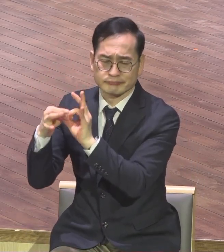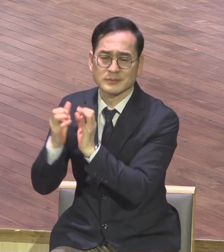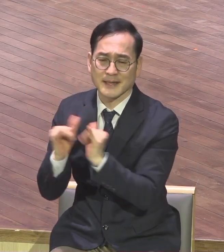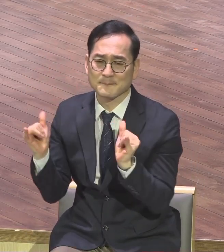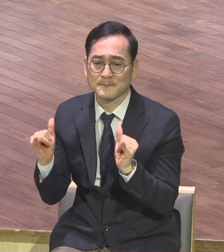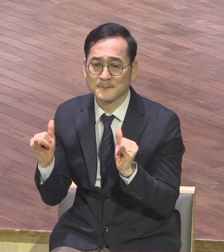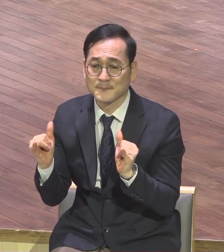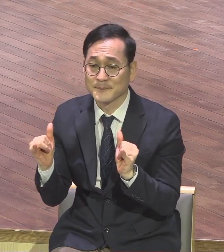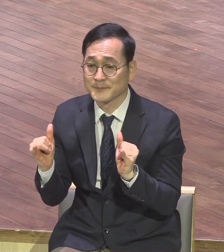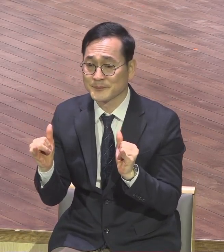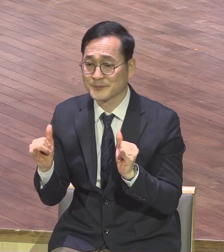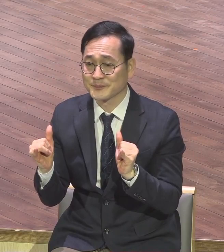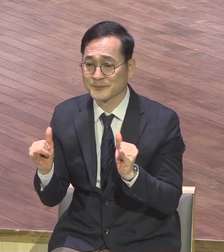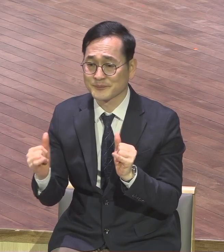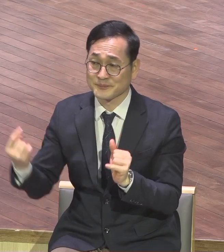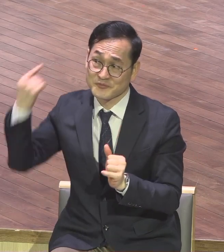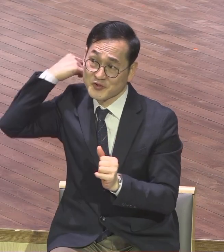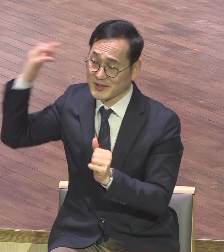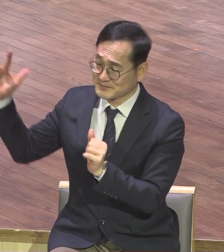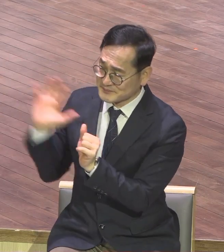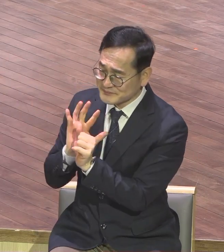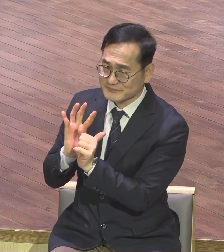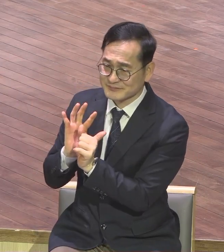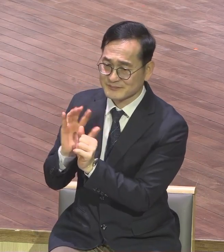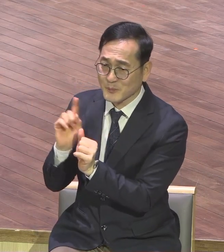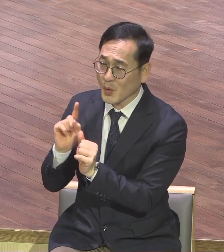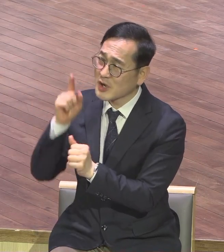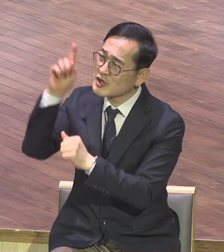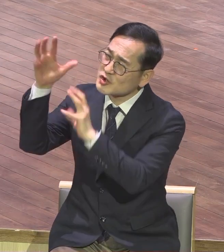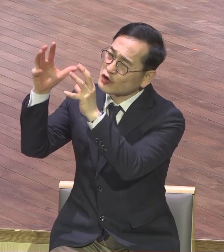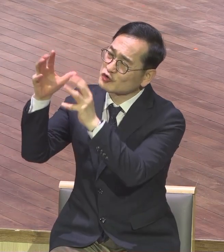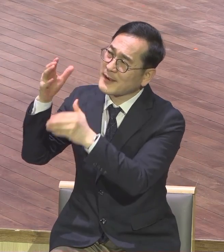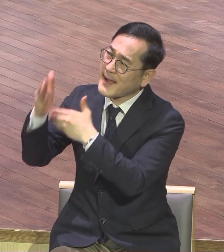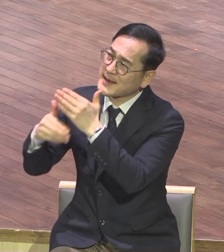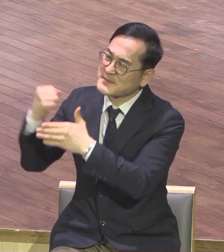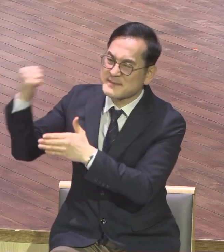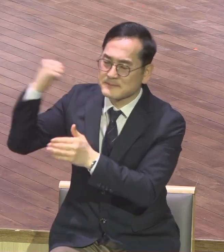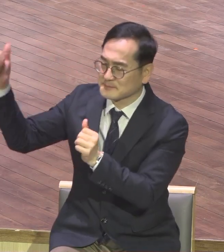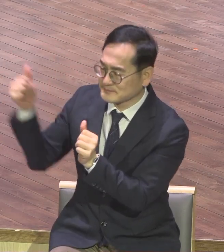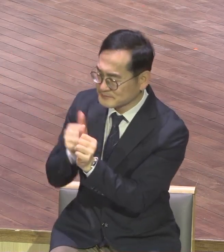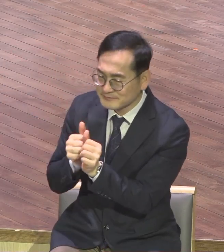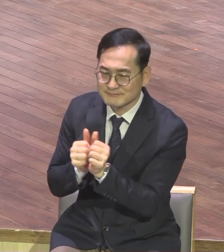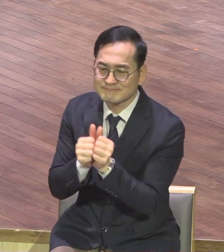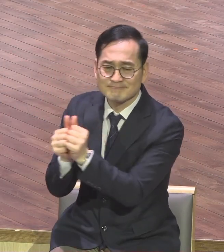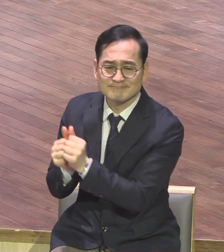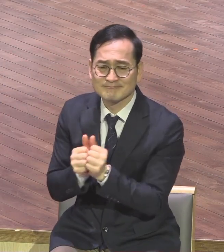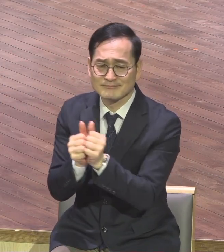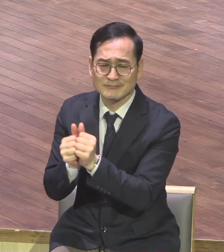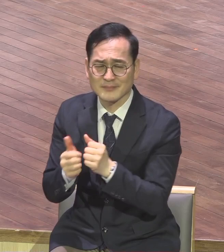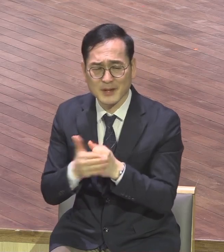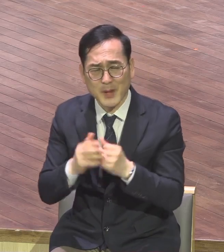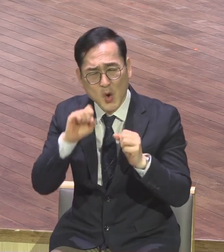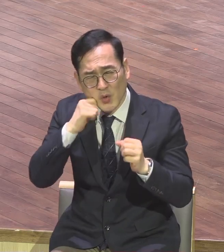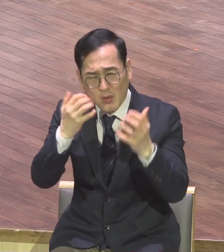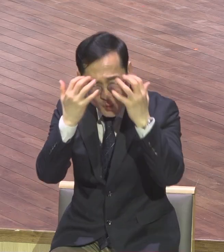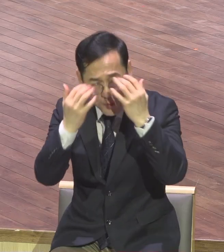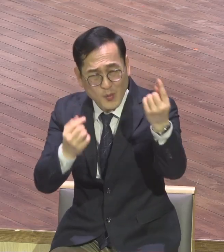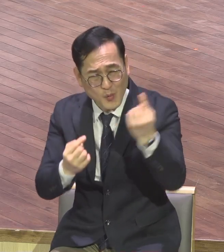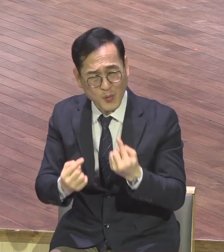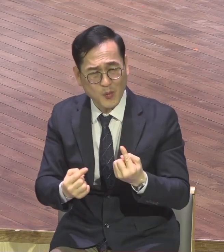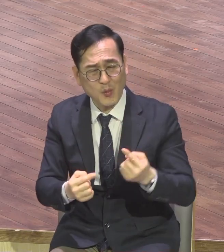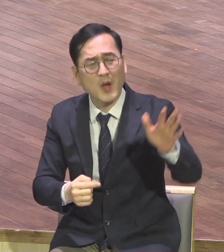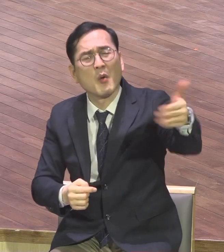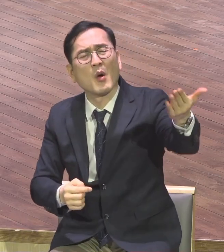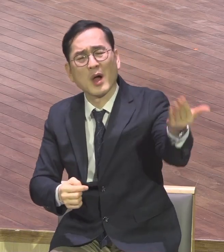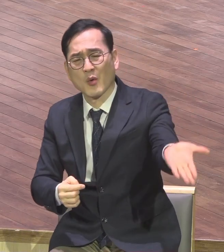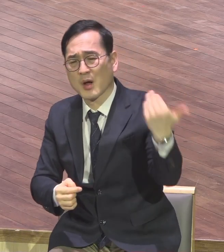하고 싶어. 나의 배경, 내 백그라운드는 천국이다. 여기 모든 성도들 어떤 어려움 가운데 있다 할지라도